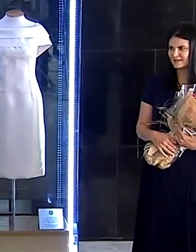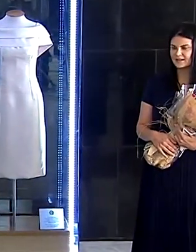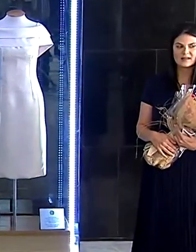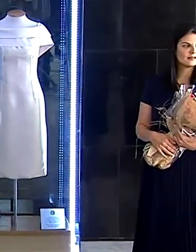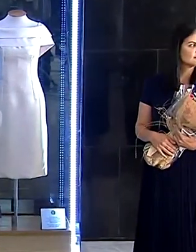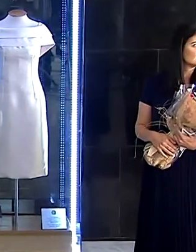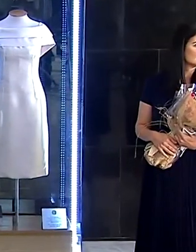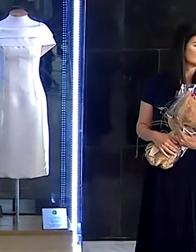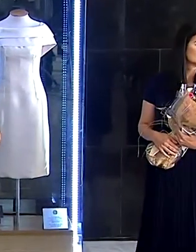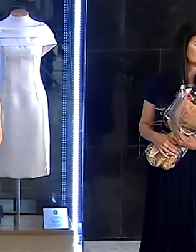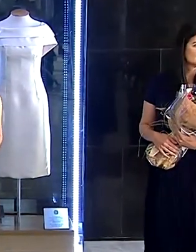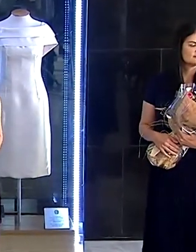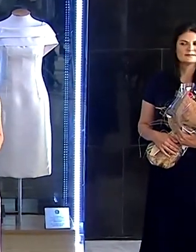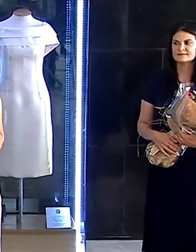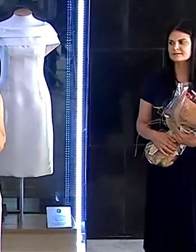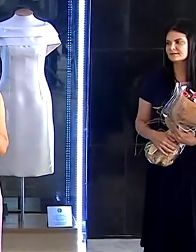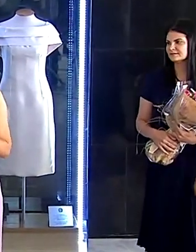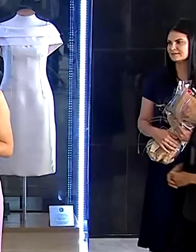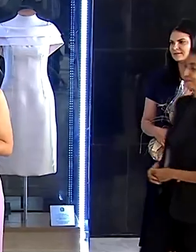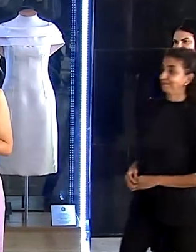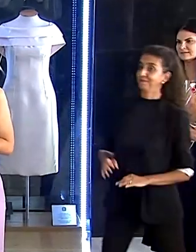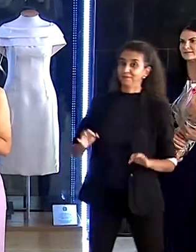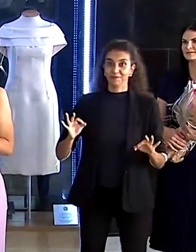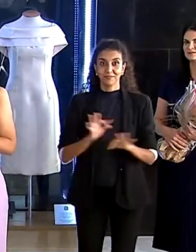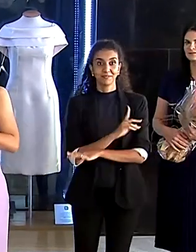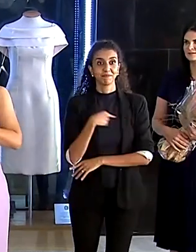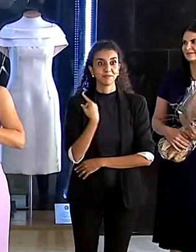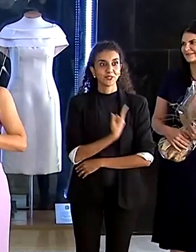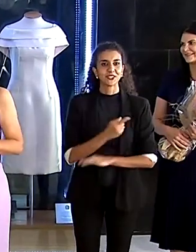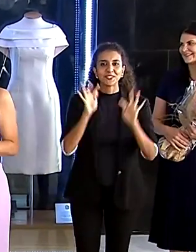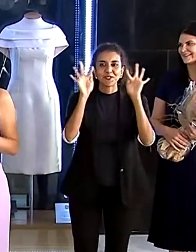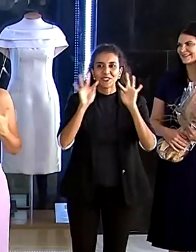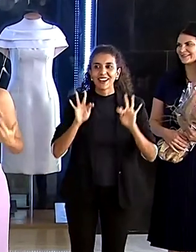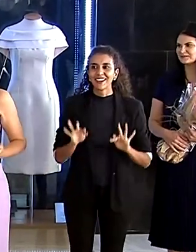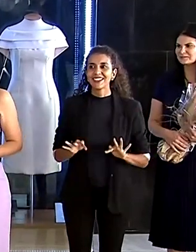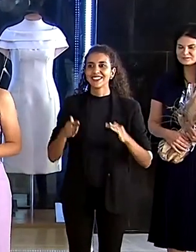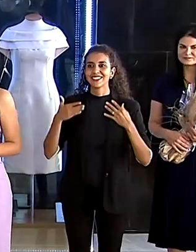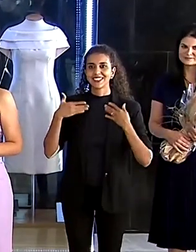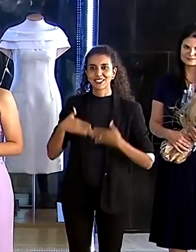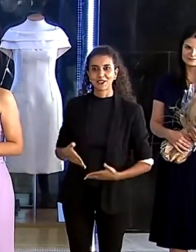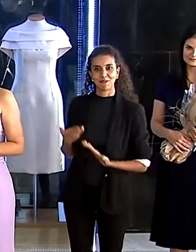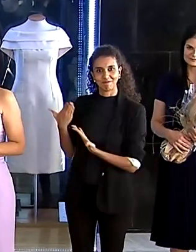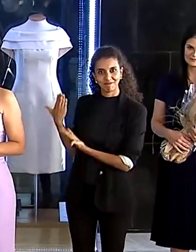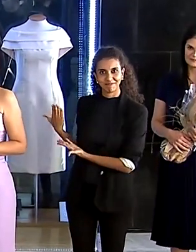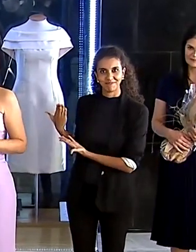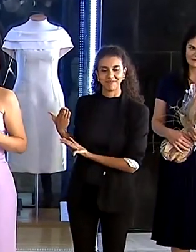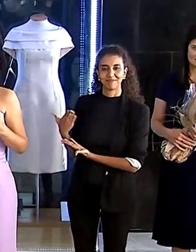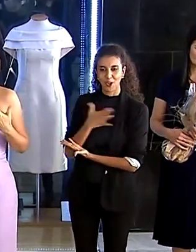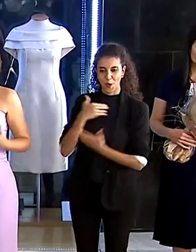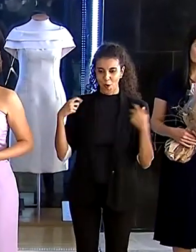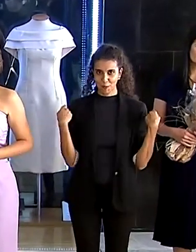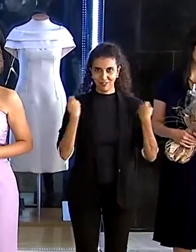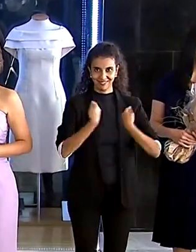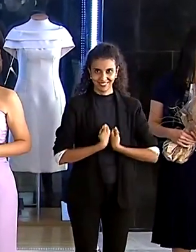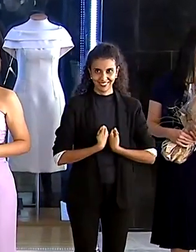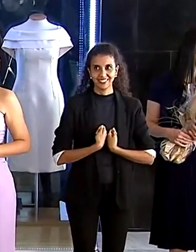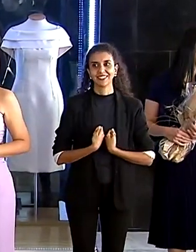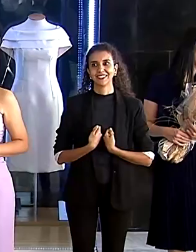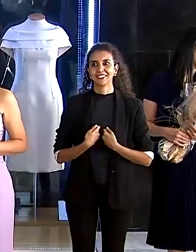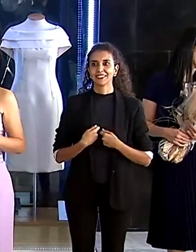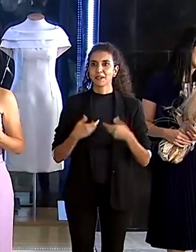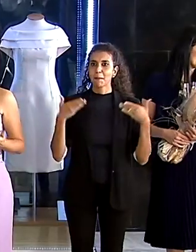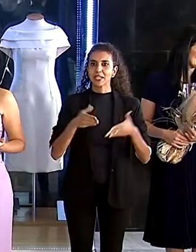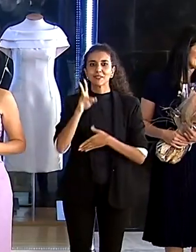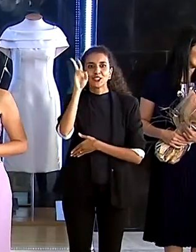Cadê a Lu? Então é isso. Estamos felizes pelos nossos trajes comporem o Palácio do